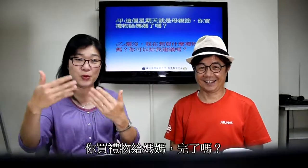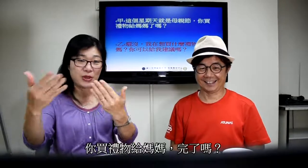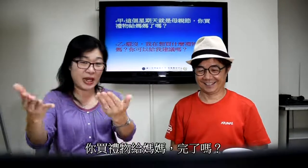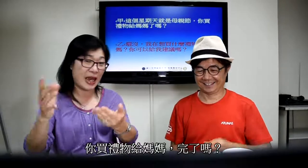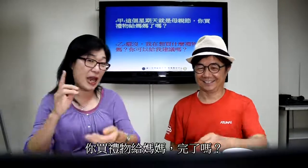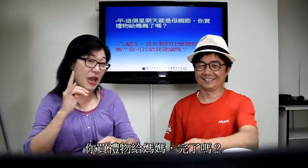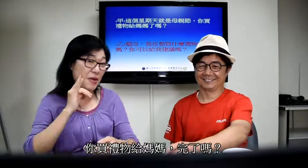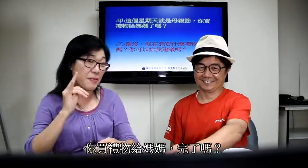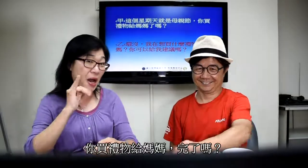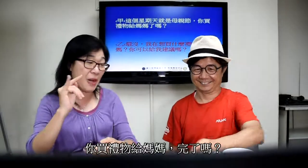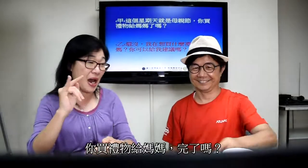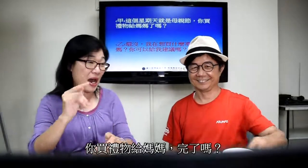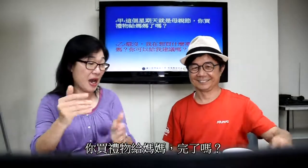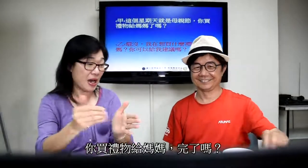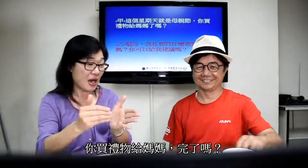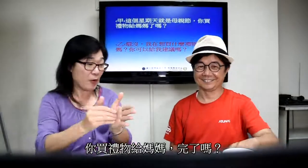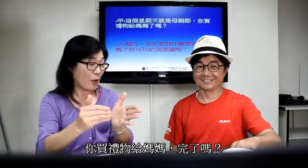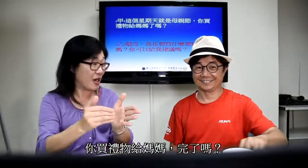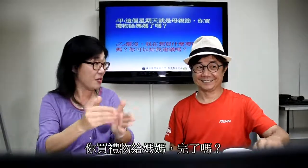给妈妈完了吗？